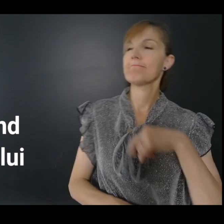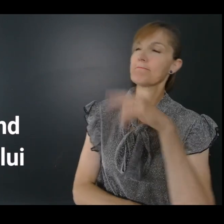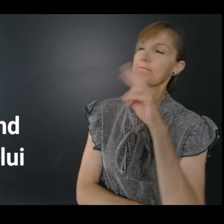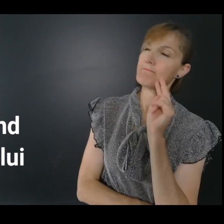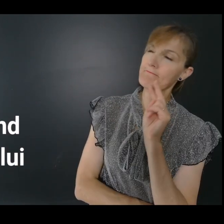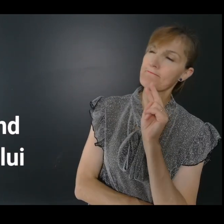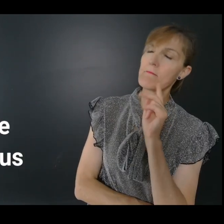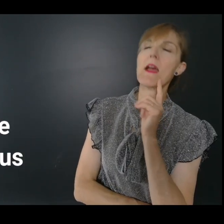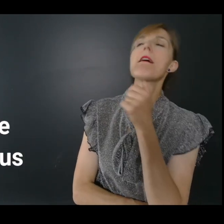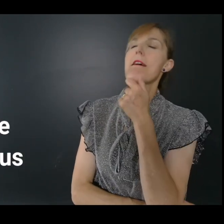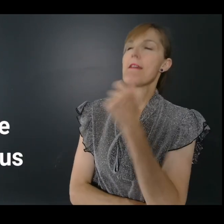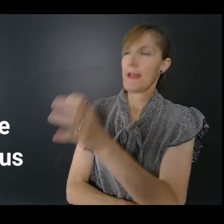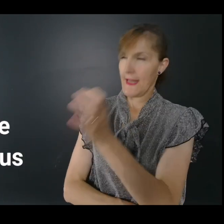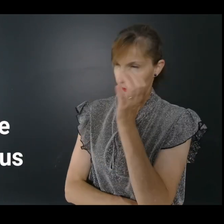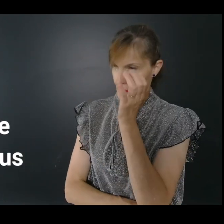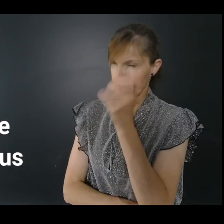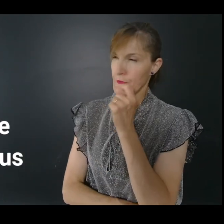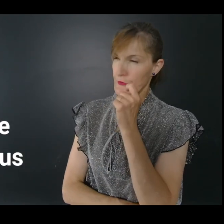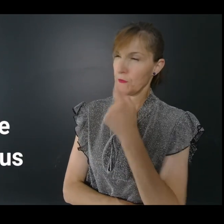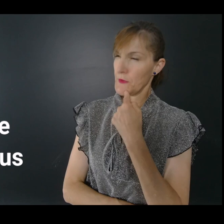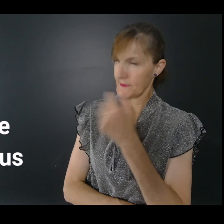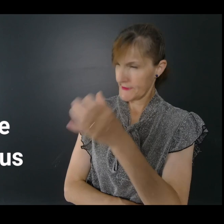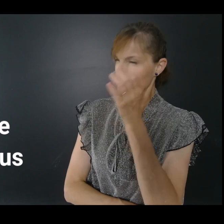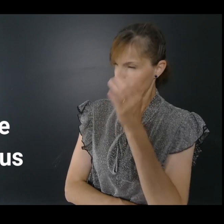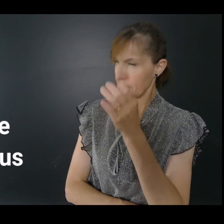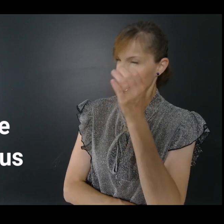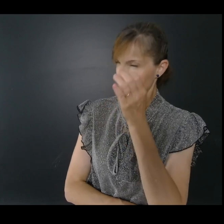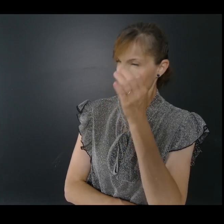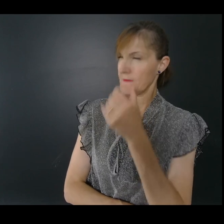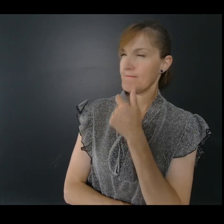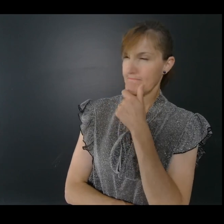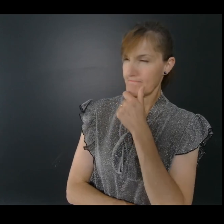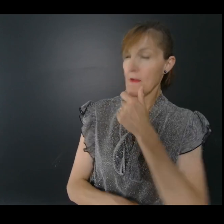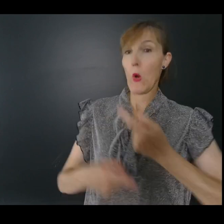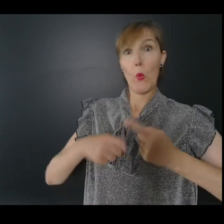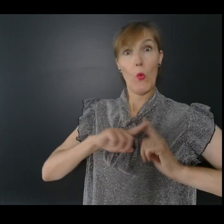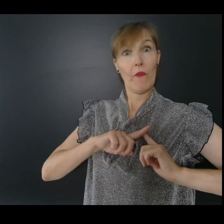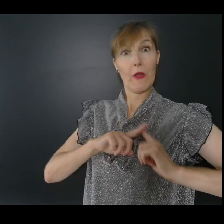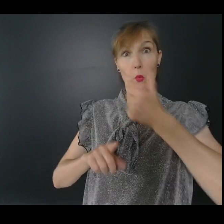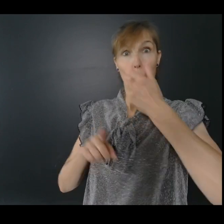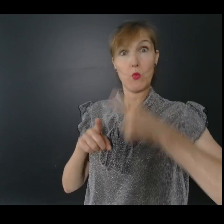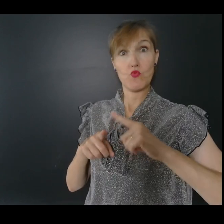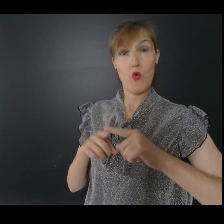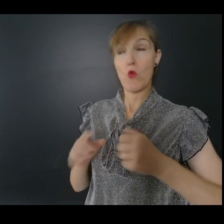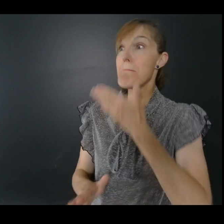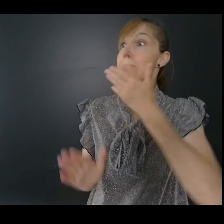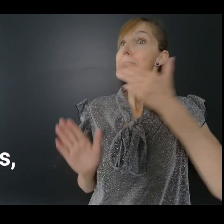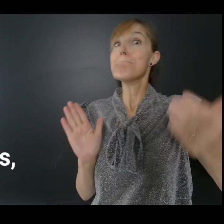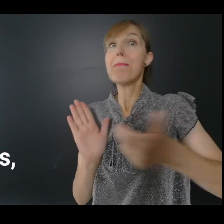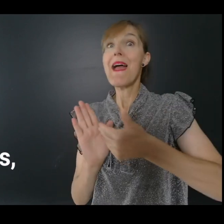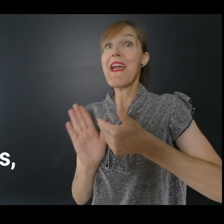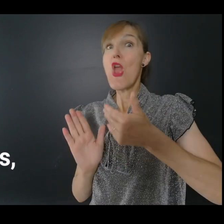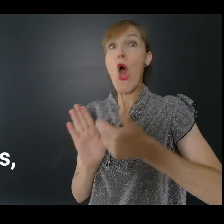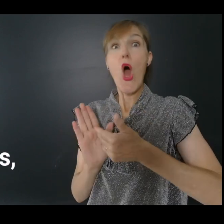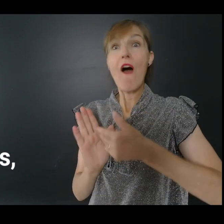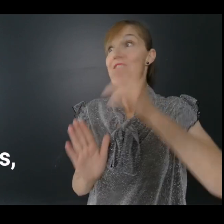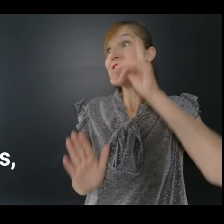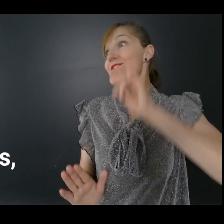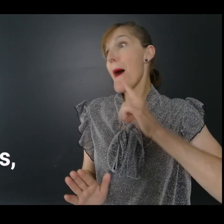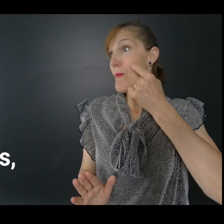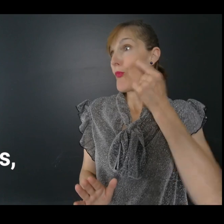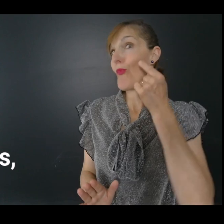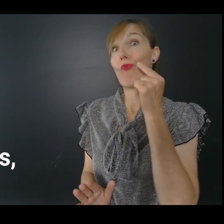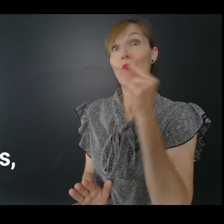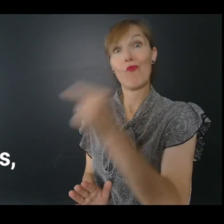parole et lui dit « Écoutez, monsieur, plus je vous écoute et plus je suis convaincu d'une chose, la meilleure femme pour vous,